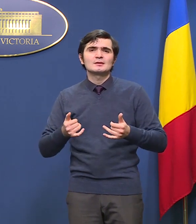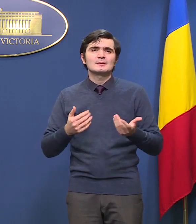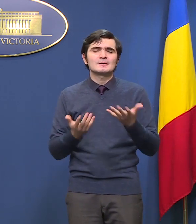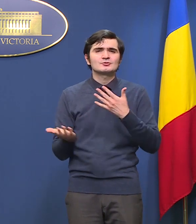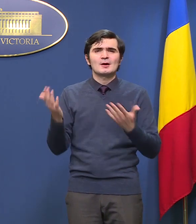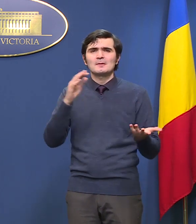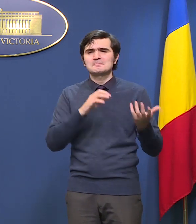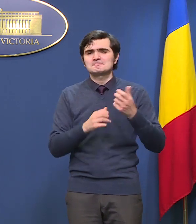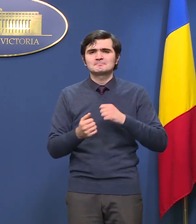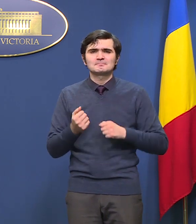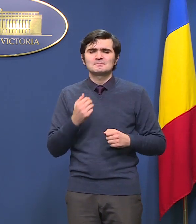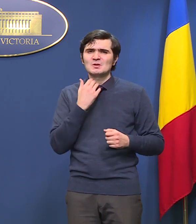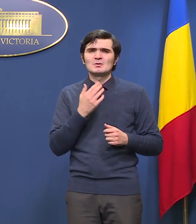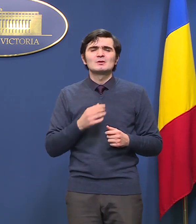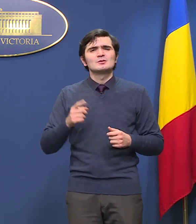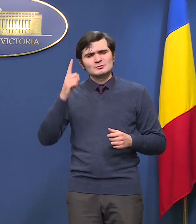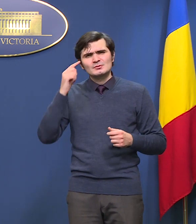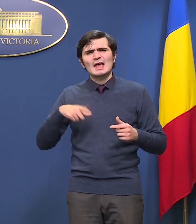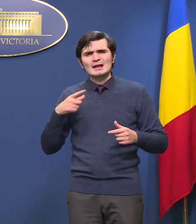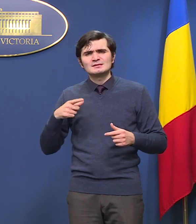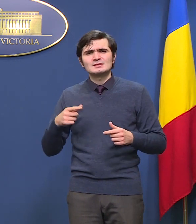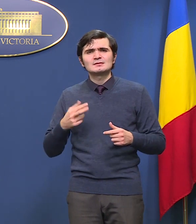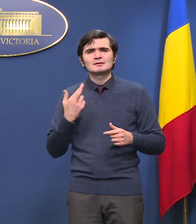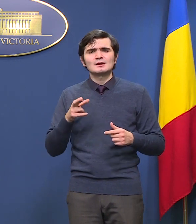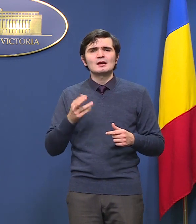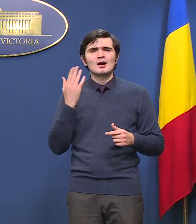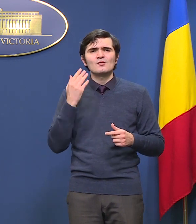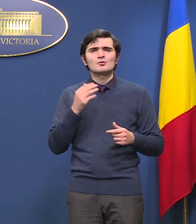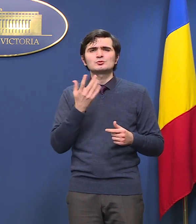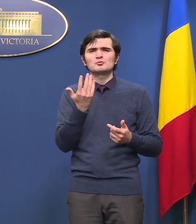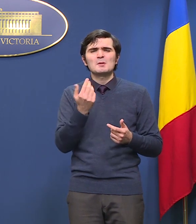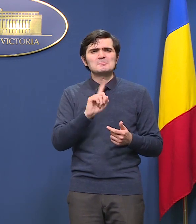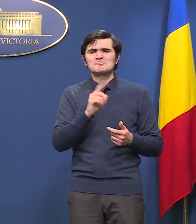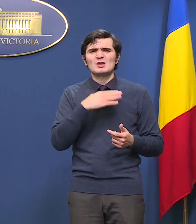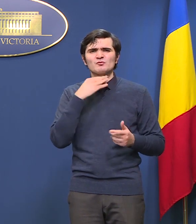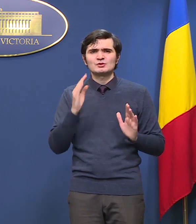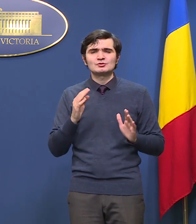de... Ele există, sigur, ele au mai fost distribuite, dar sunt încă într-un număr insuficient.